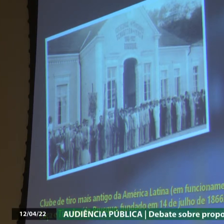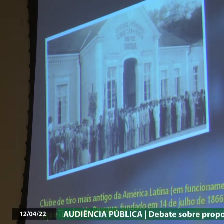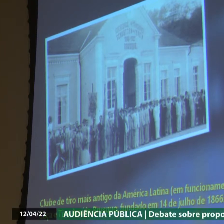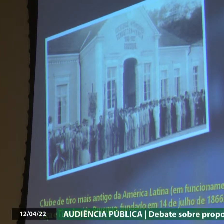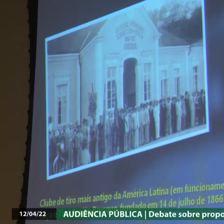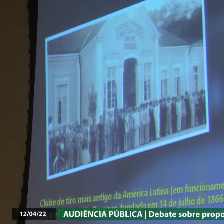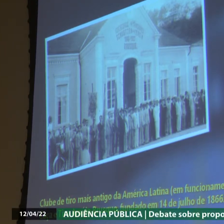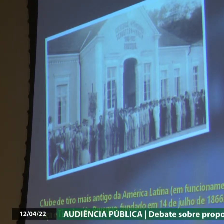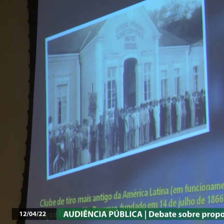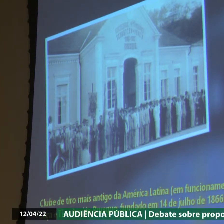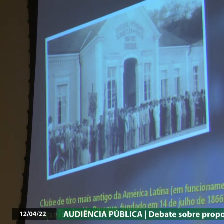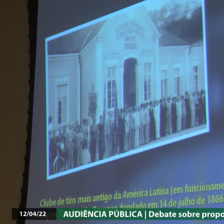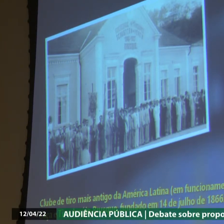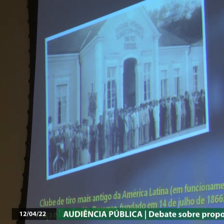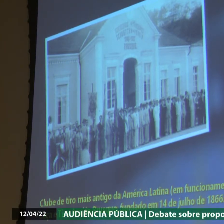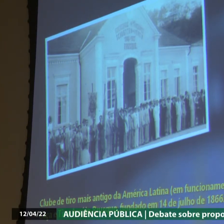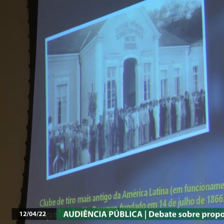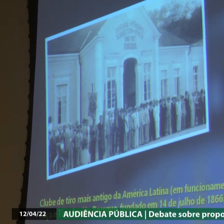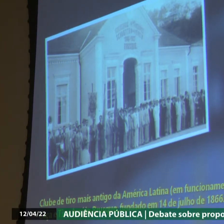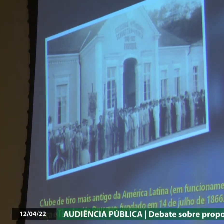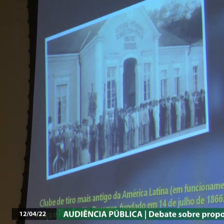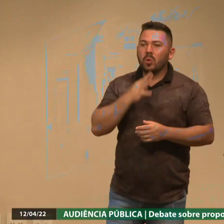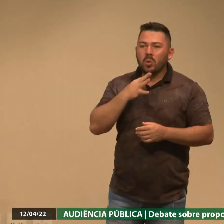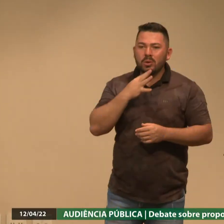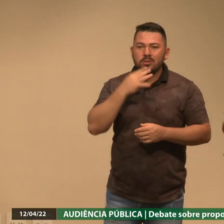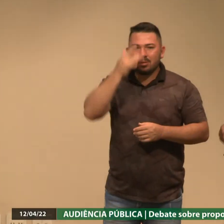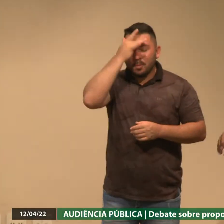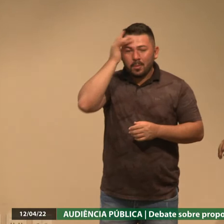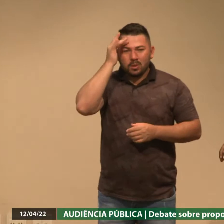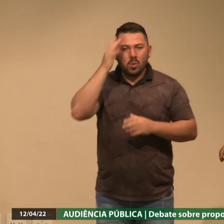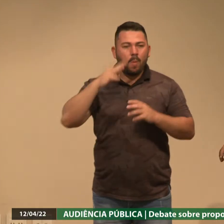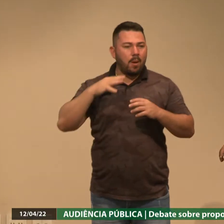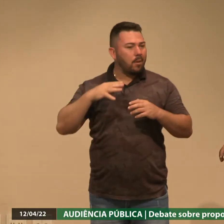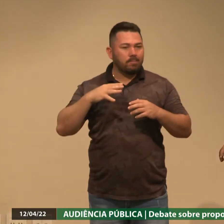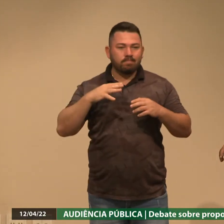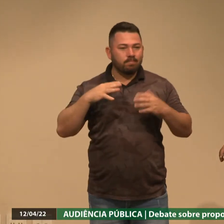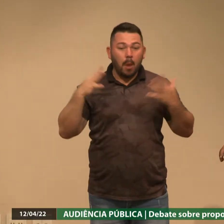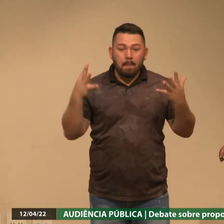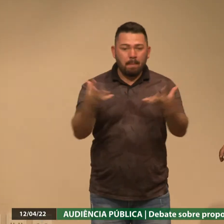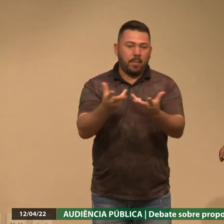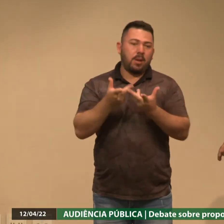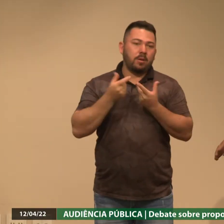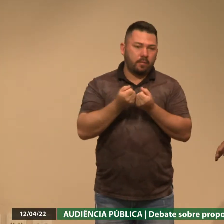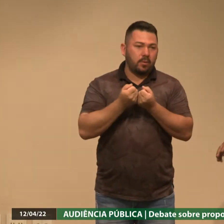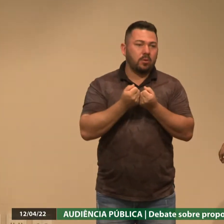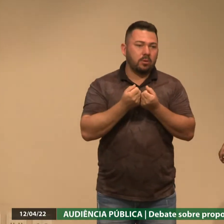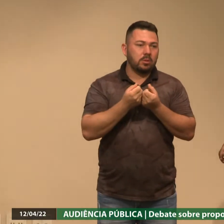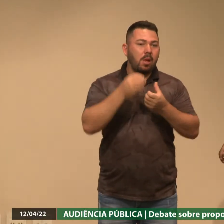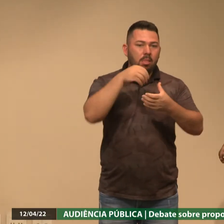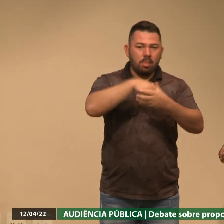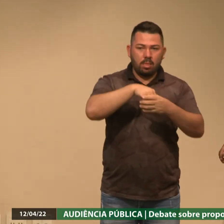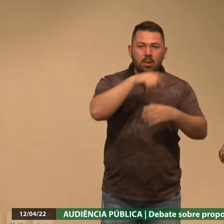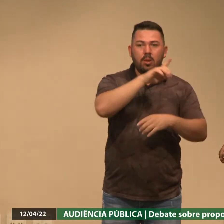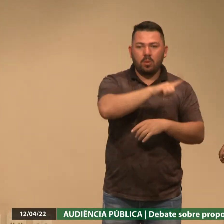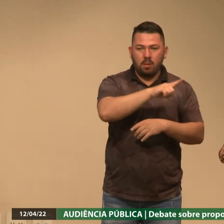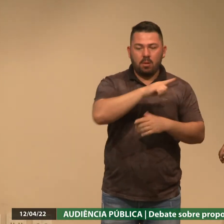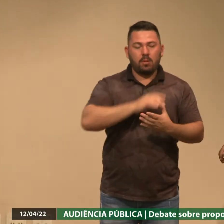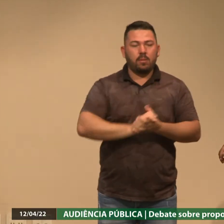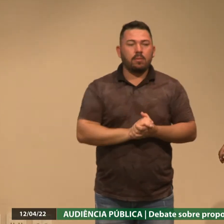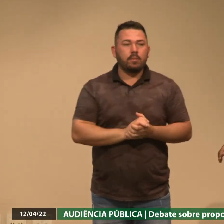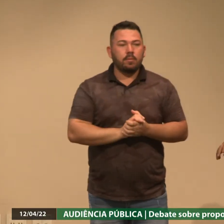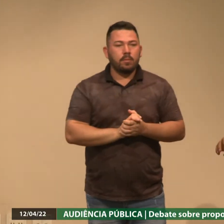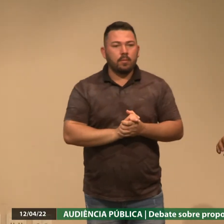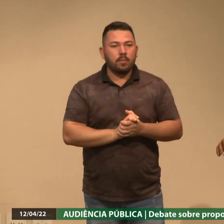oportunidade está lá pessoalmente conheci pessoas maravilhosas lá dentro e eu vou perguntar